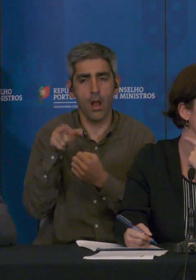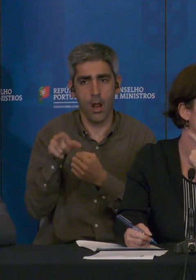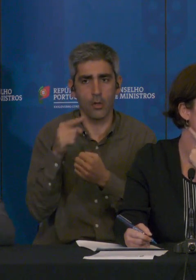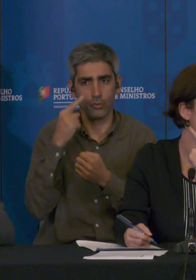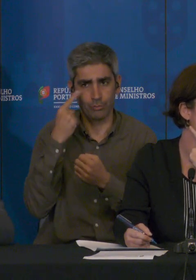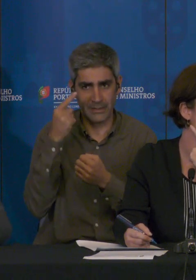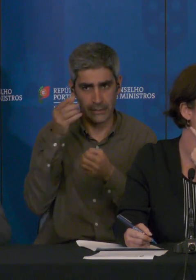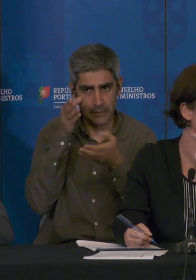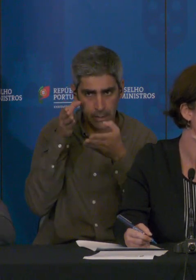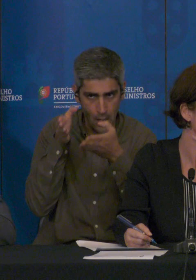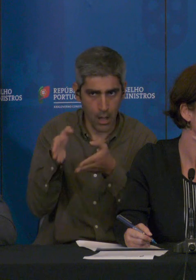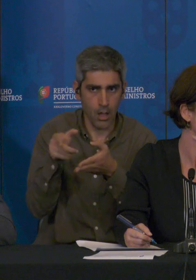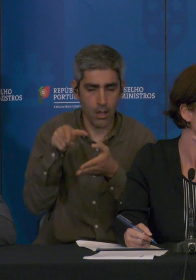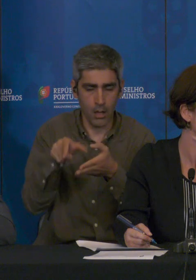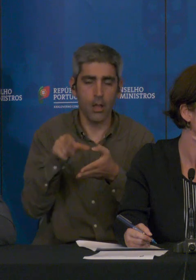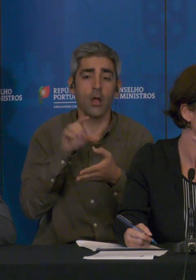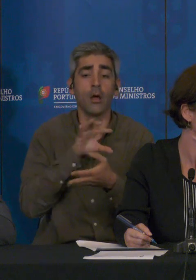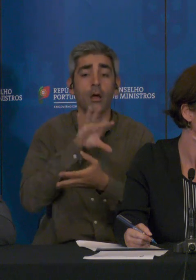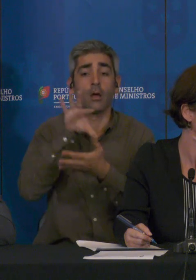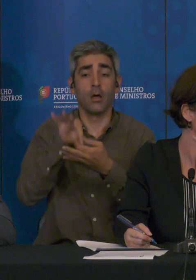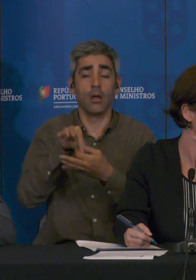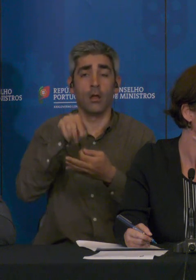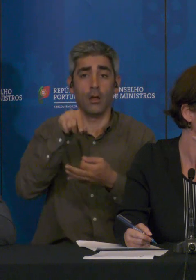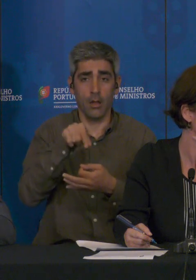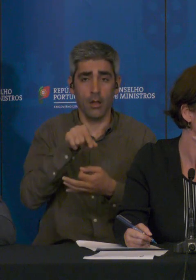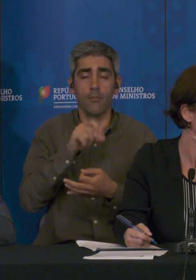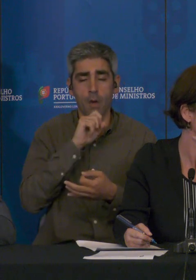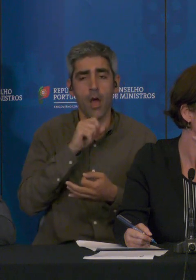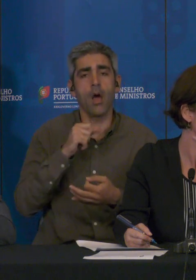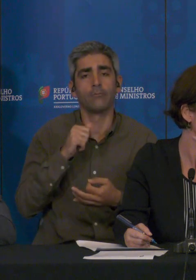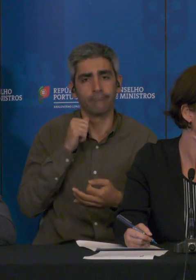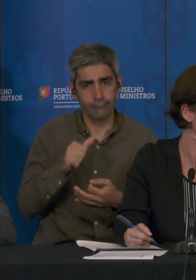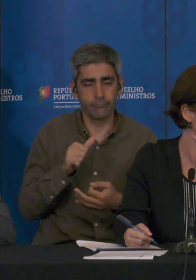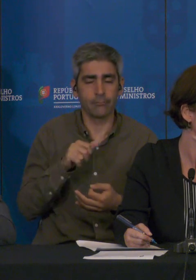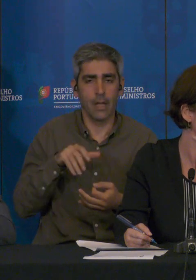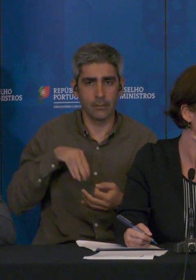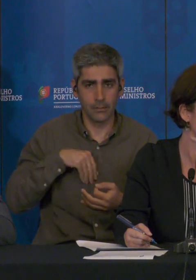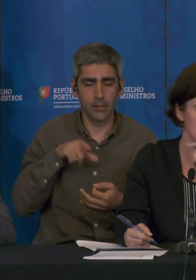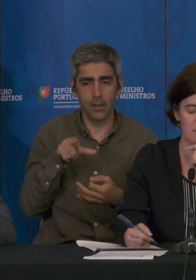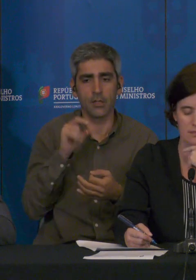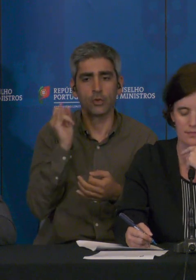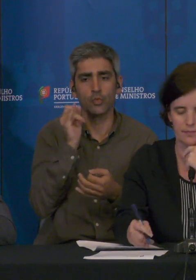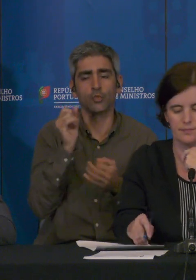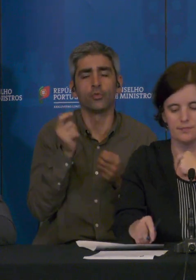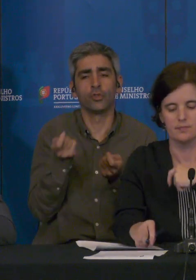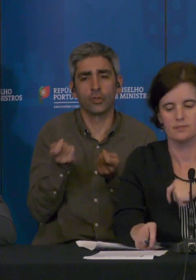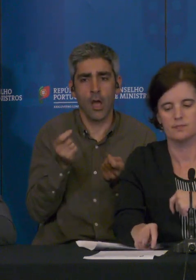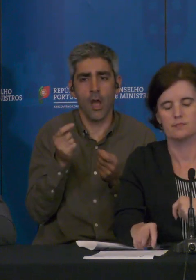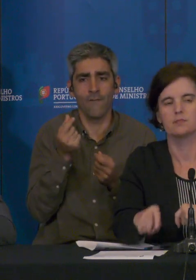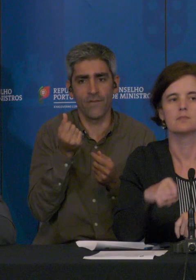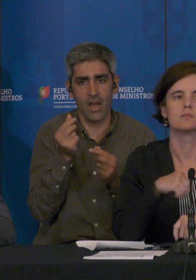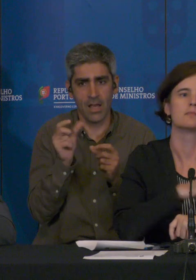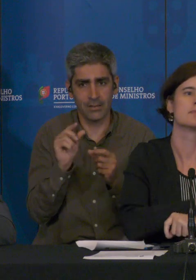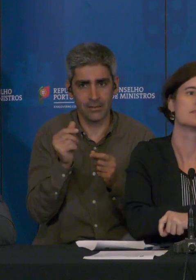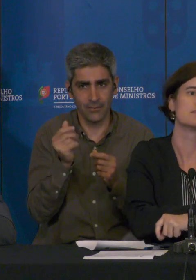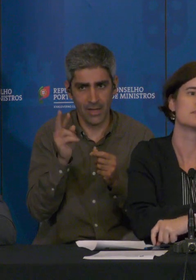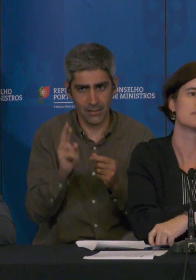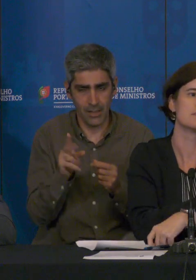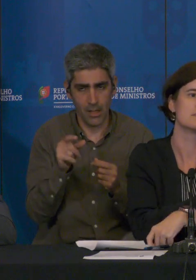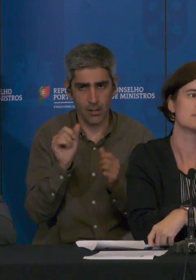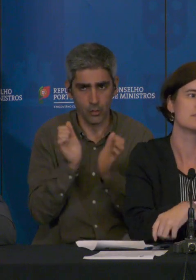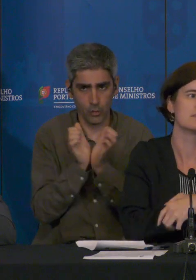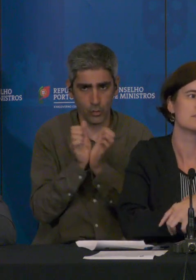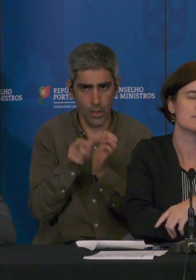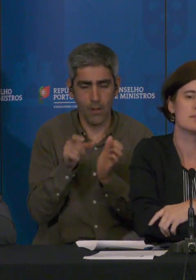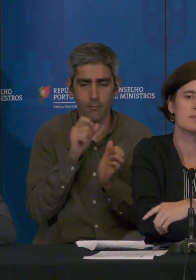social, relativamente à qual fica autorizado o Instituto de Gestão Financeira de Segurança Social a subscrever esta linha no